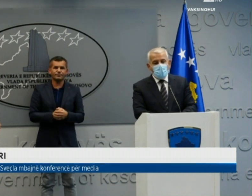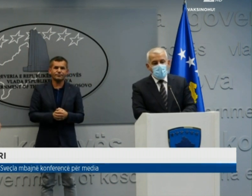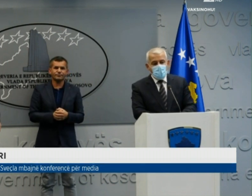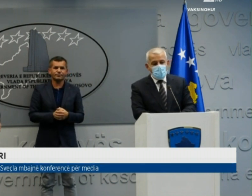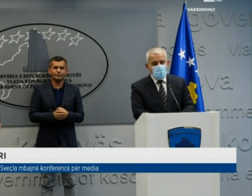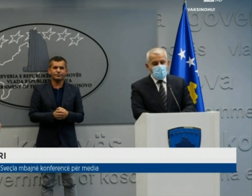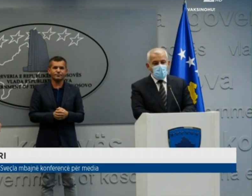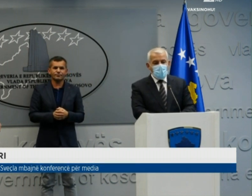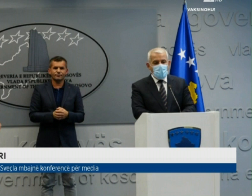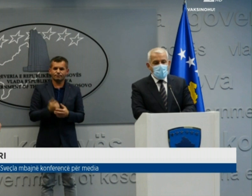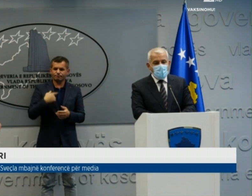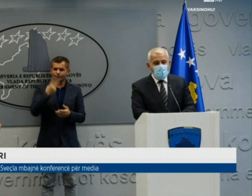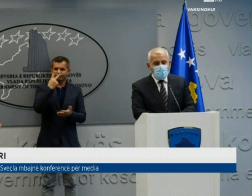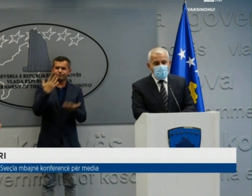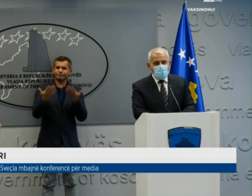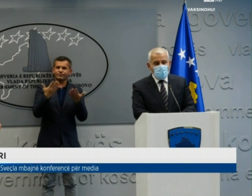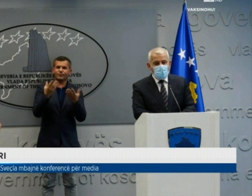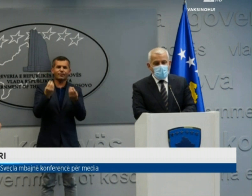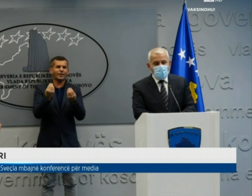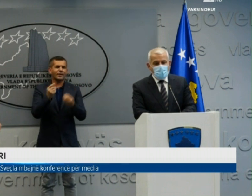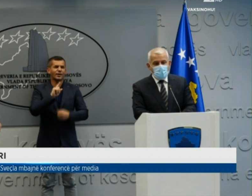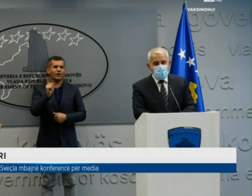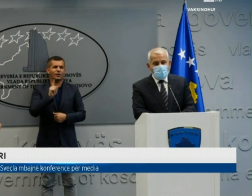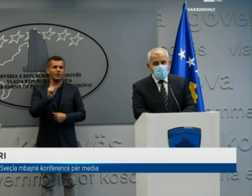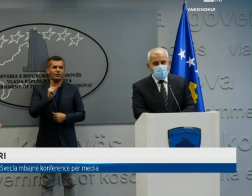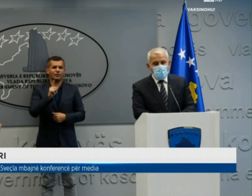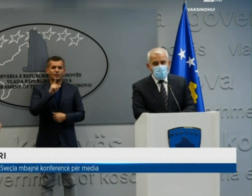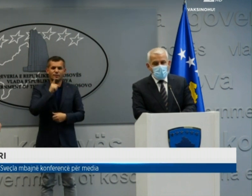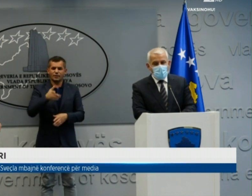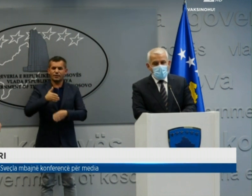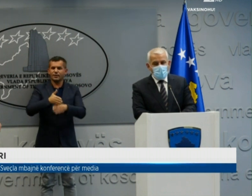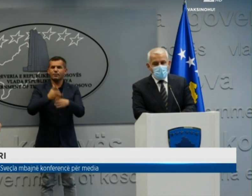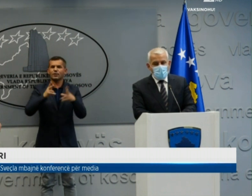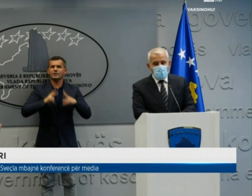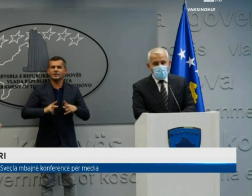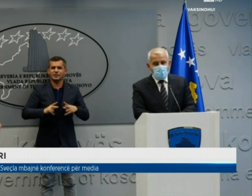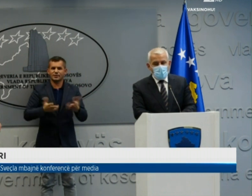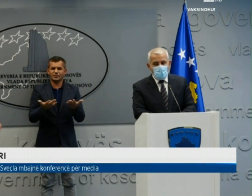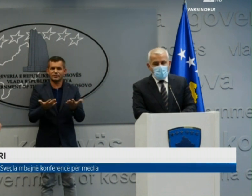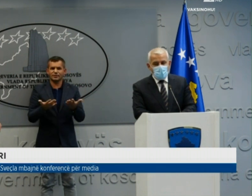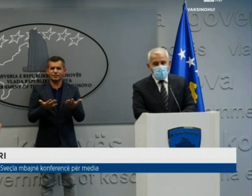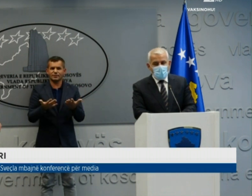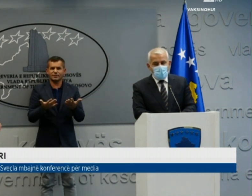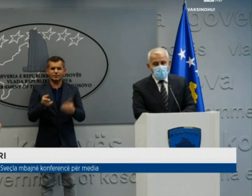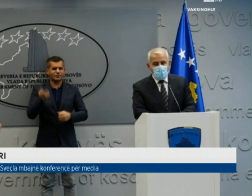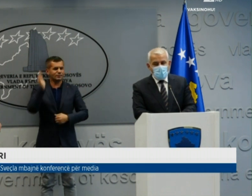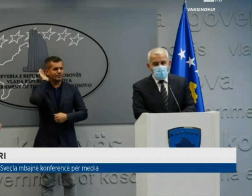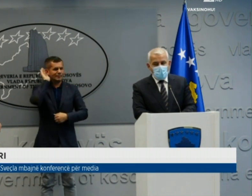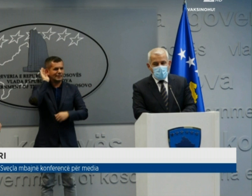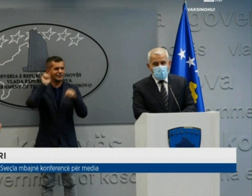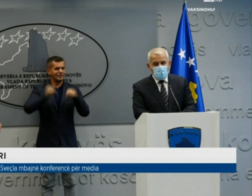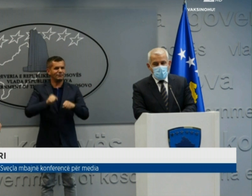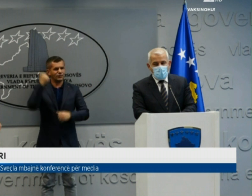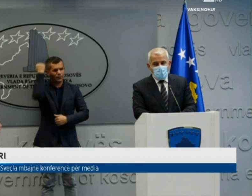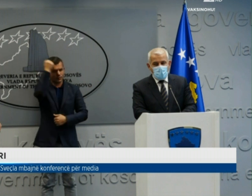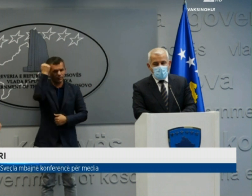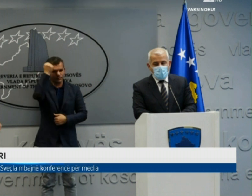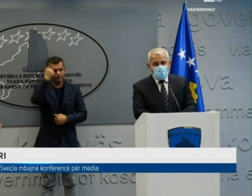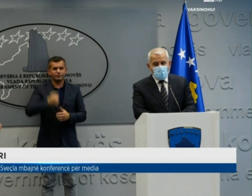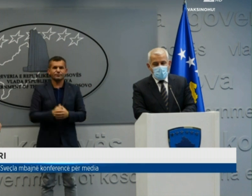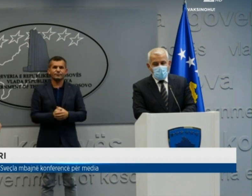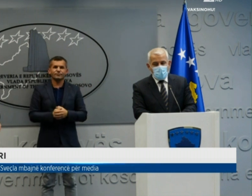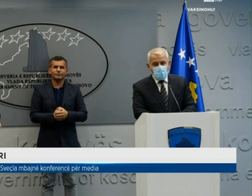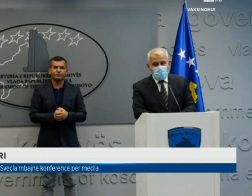reagoj, nuk po më duket shumë që është tu i kontribu qëtësis ministri qeverisë Kosovës, kështu